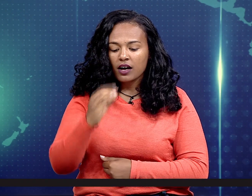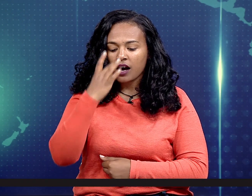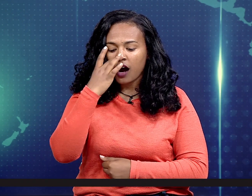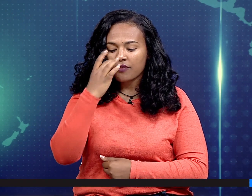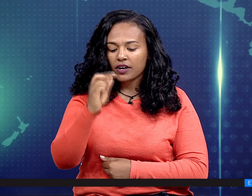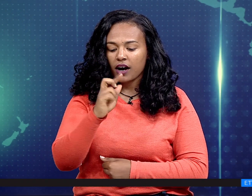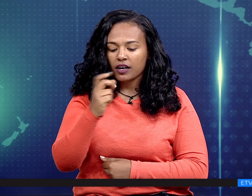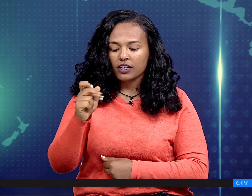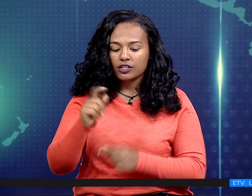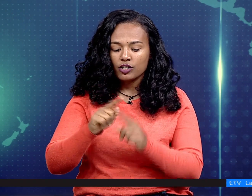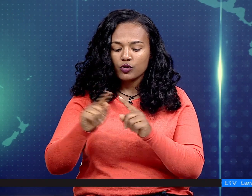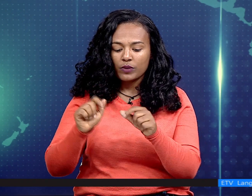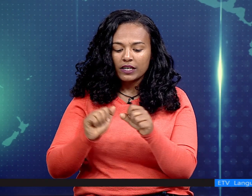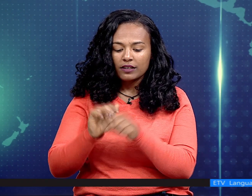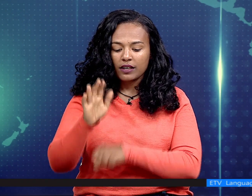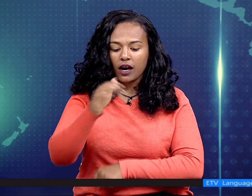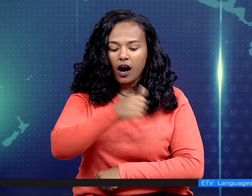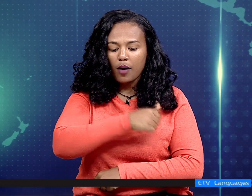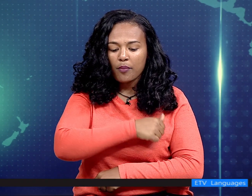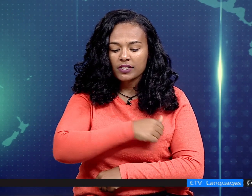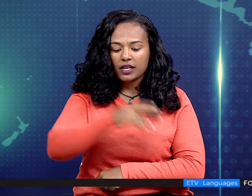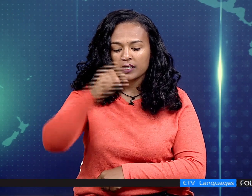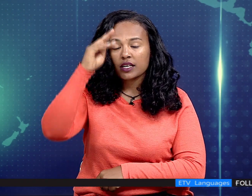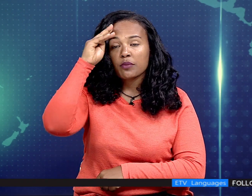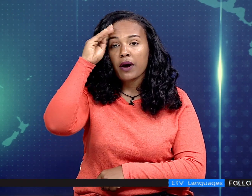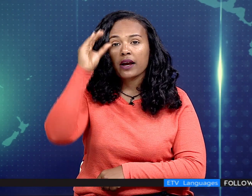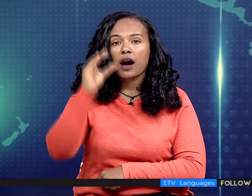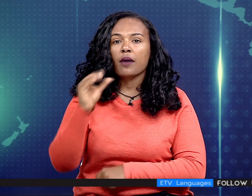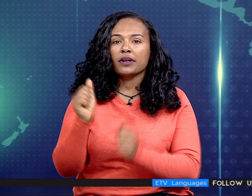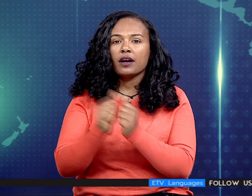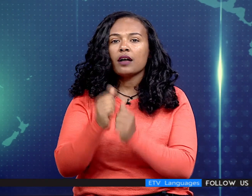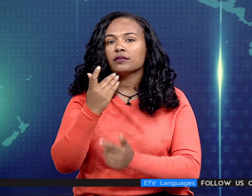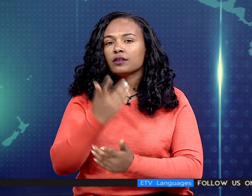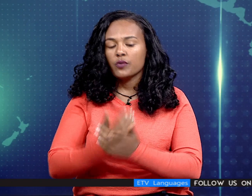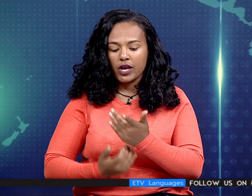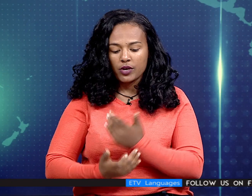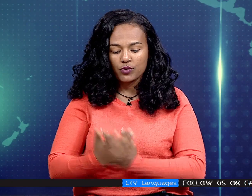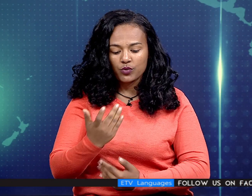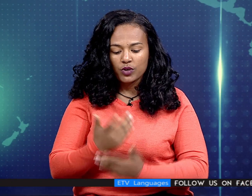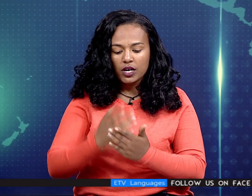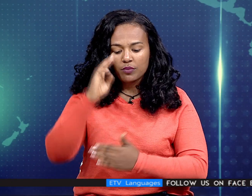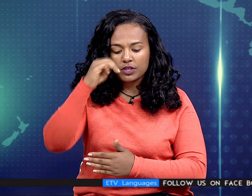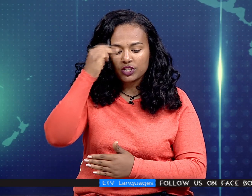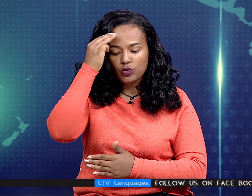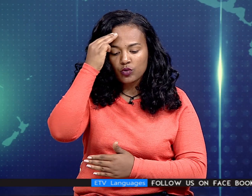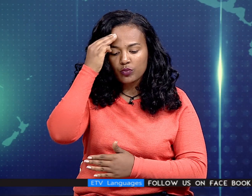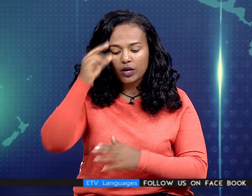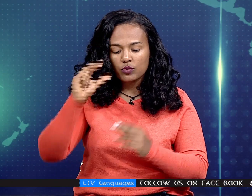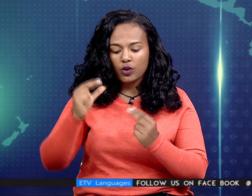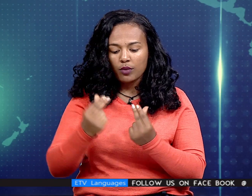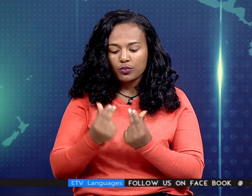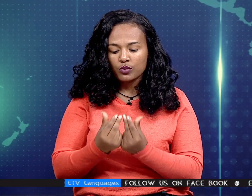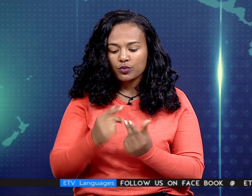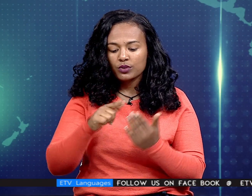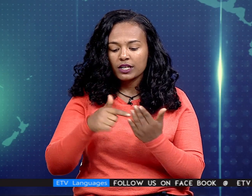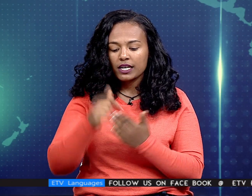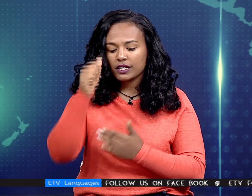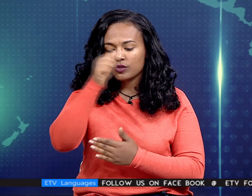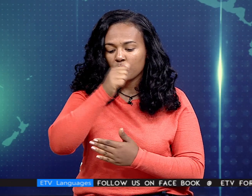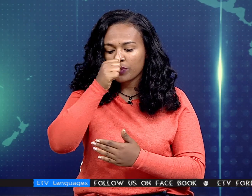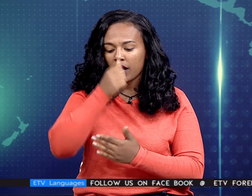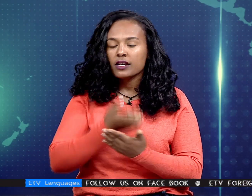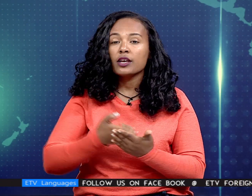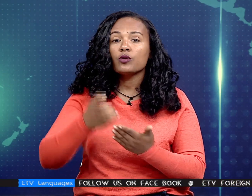እና ከአፍሪካ ቀንድ ልዩ መልእክተኛ አምባሳደር ማይክ ሃመር ጋር ተወያዩ። ሚኒስትሩ በሉካም ቡድኑ